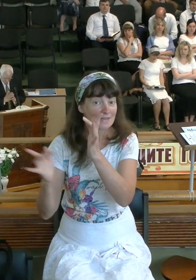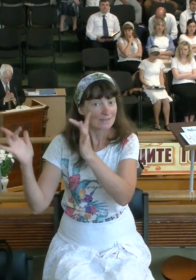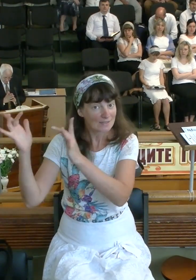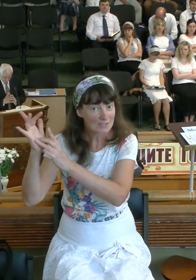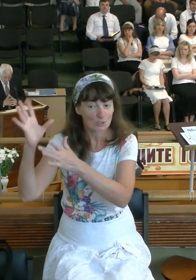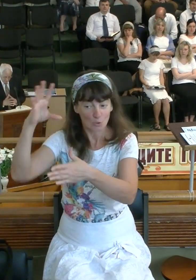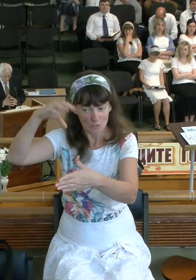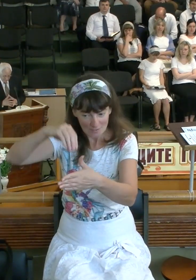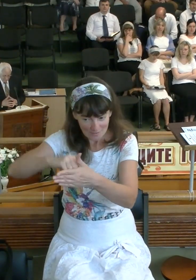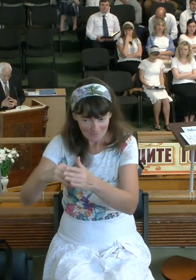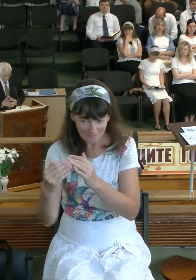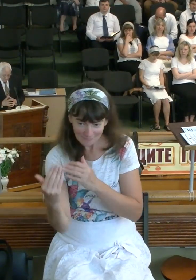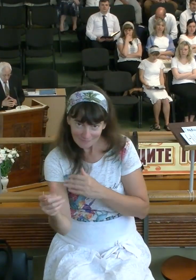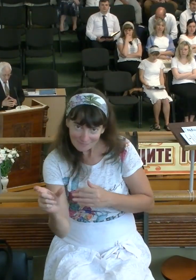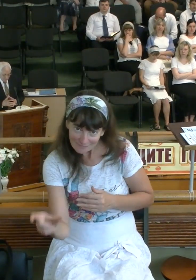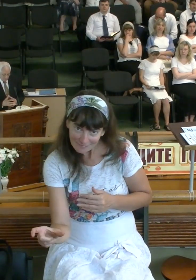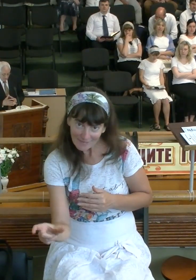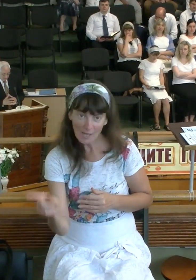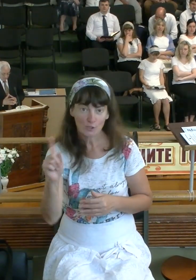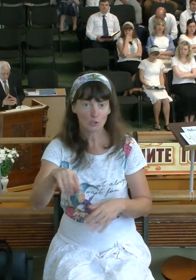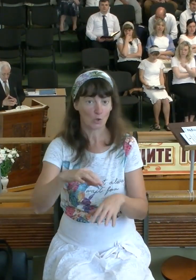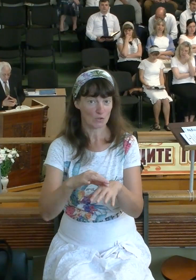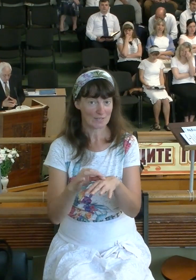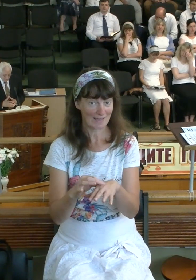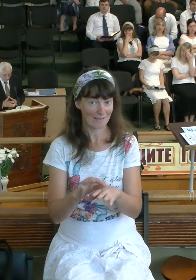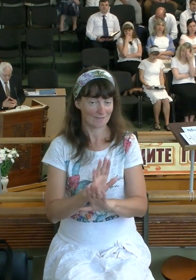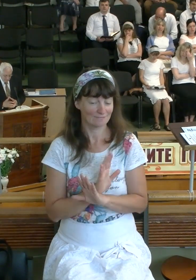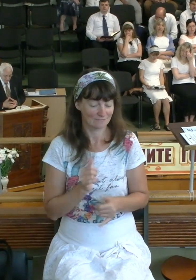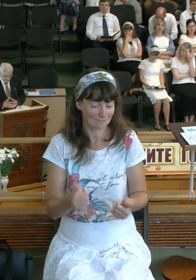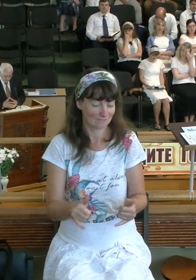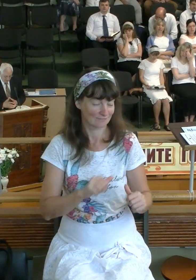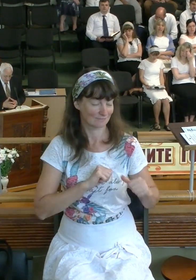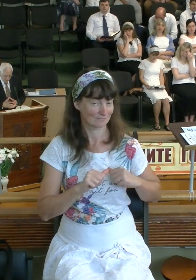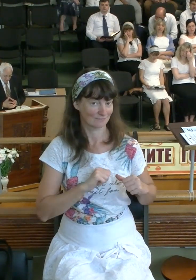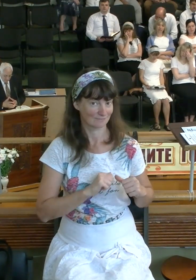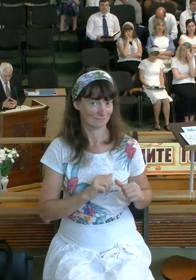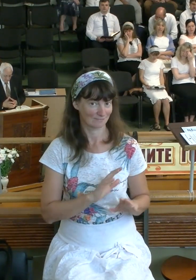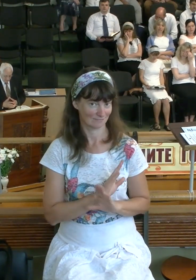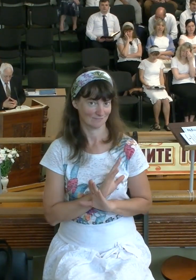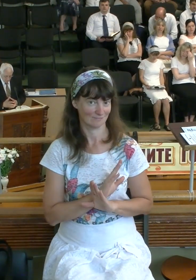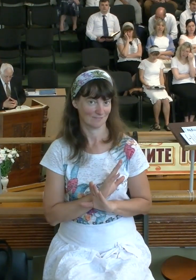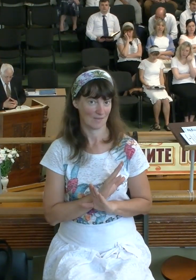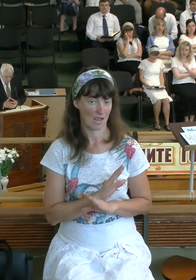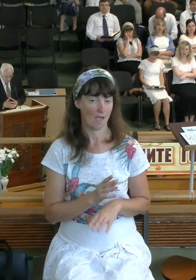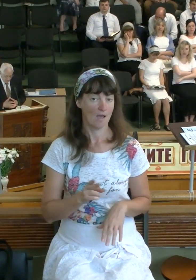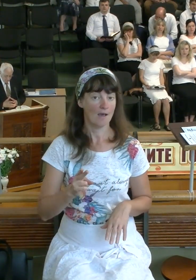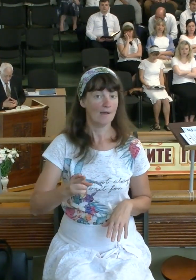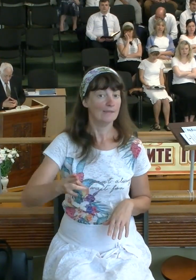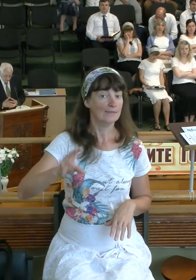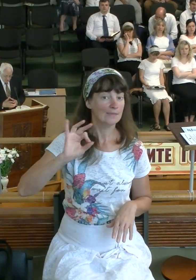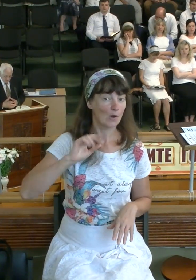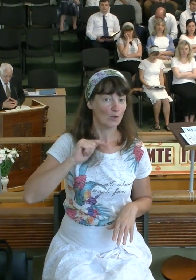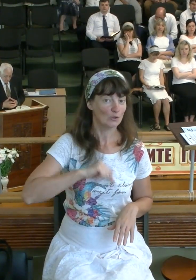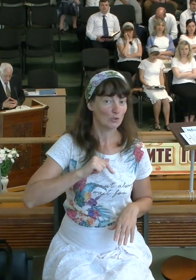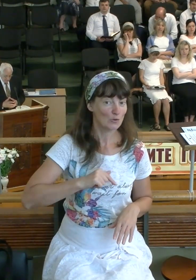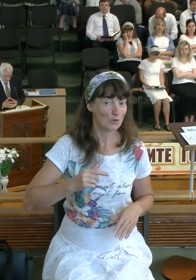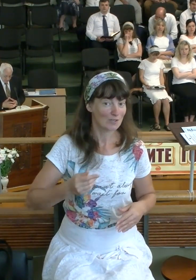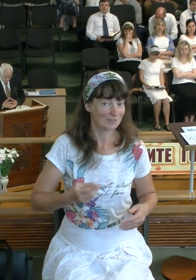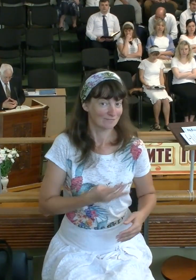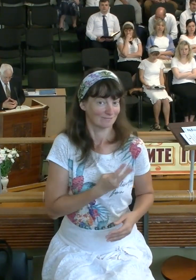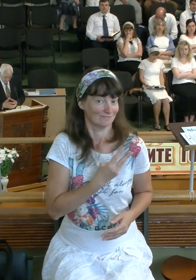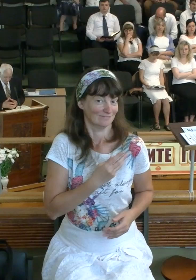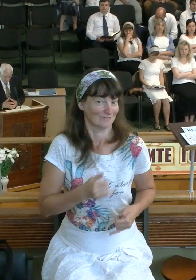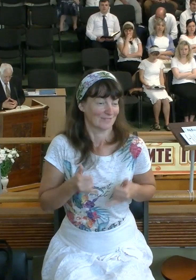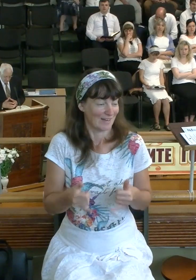Христос в вас, то тело мертво для греха, но Дух жив